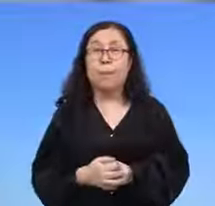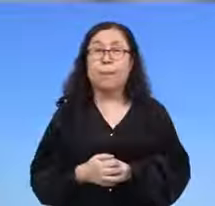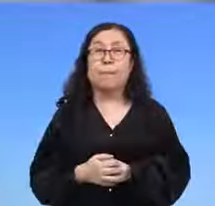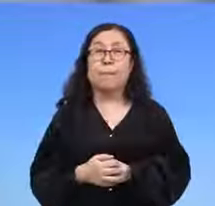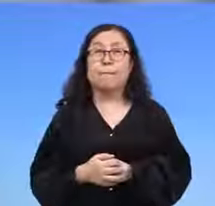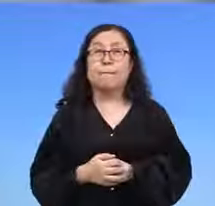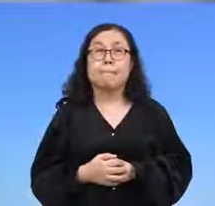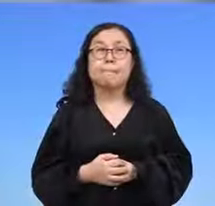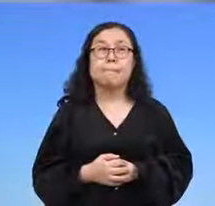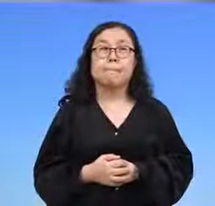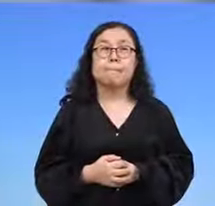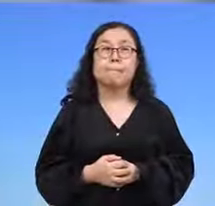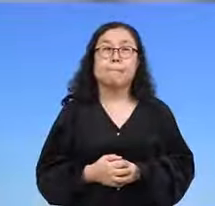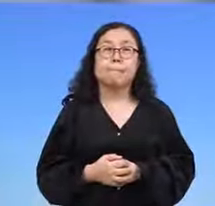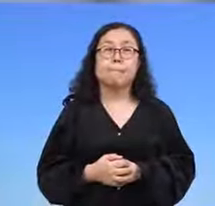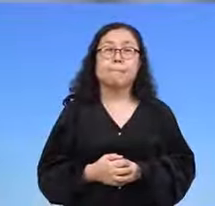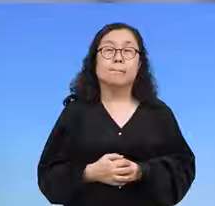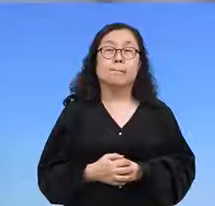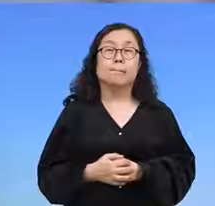뭐냐 하니까요,